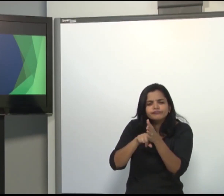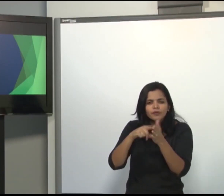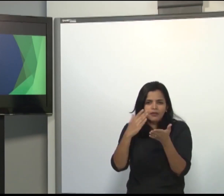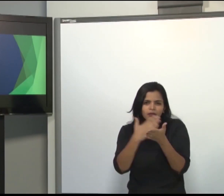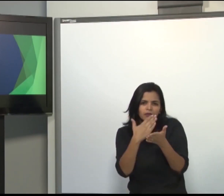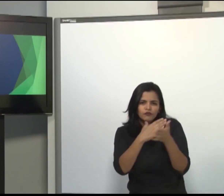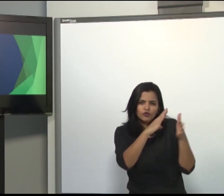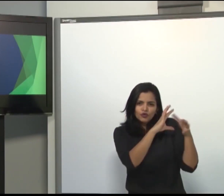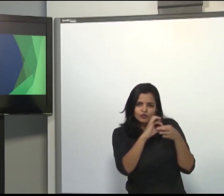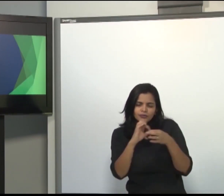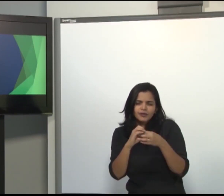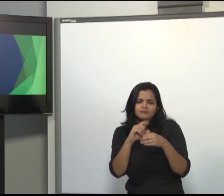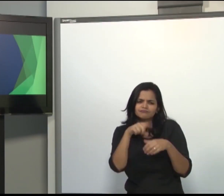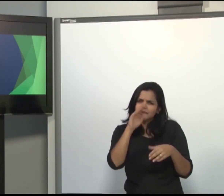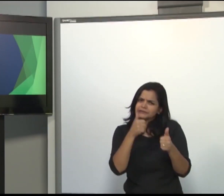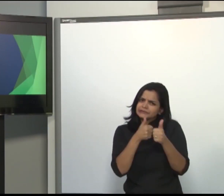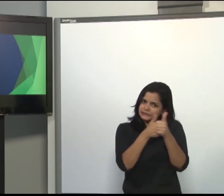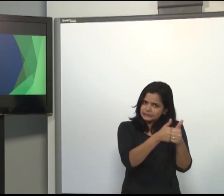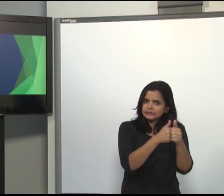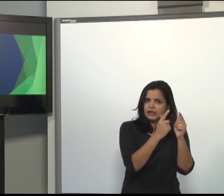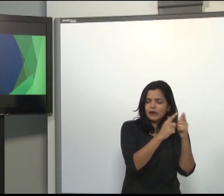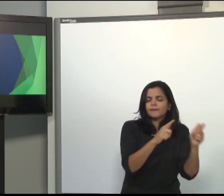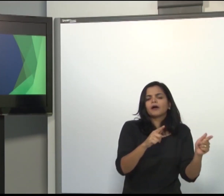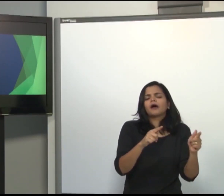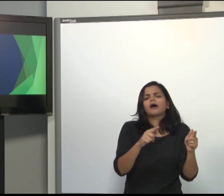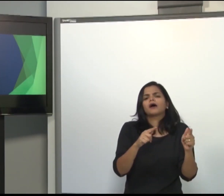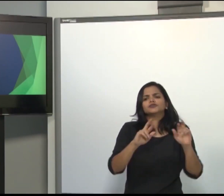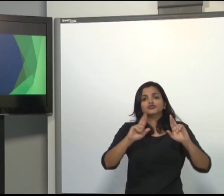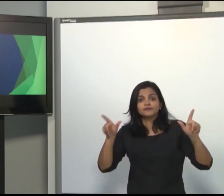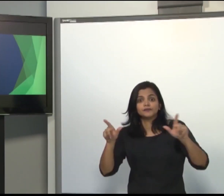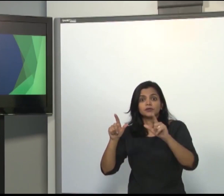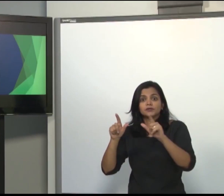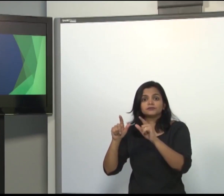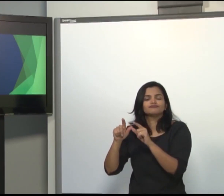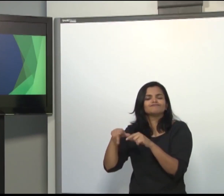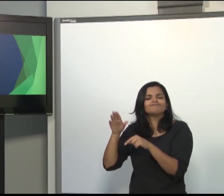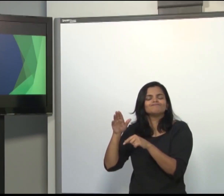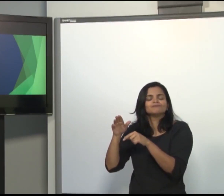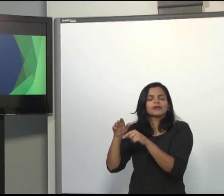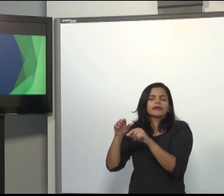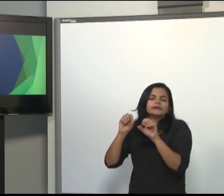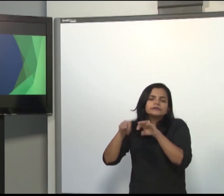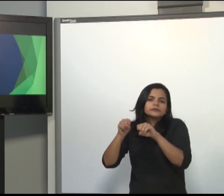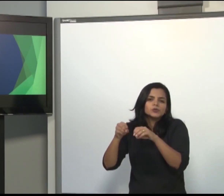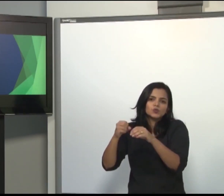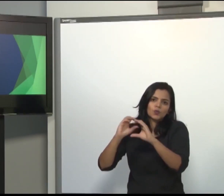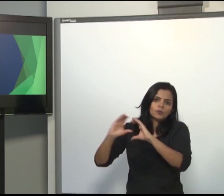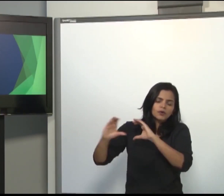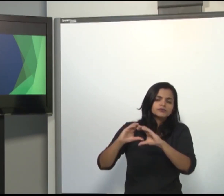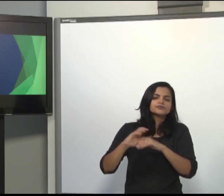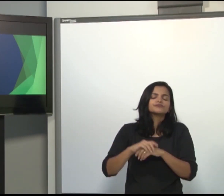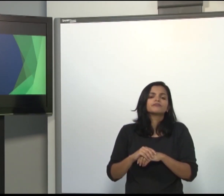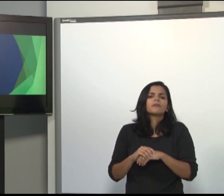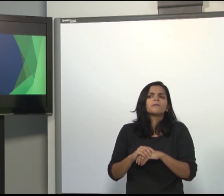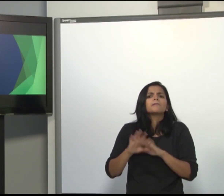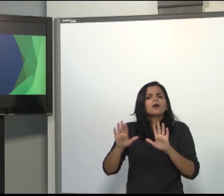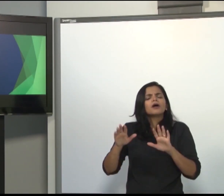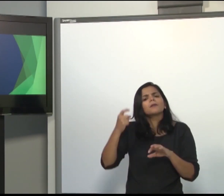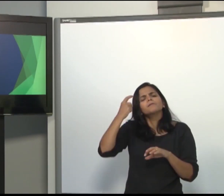vocês a respeito do Libras em Contexto, o material utilizado. Ele é diferente